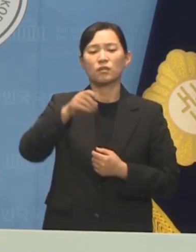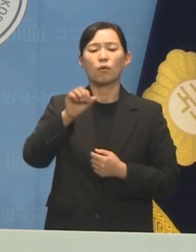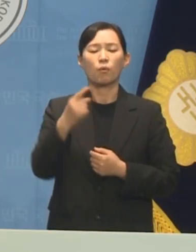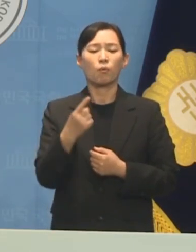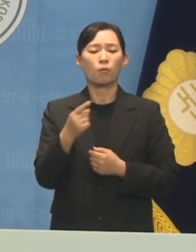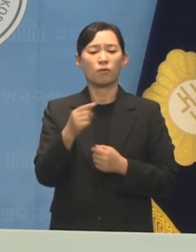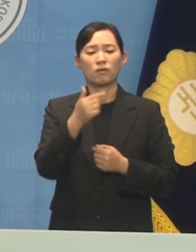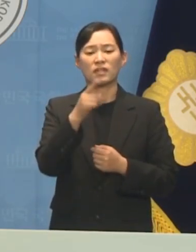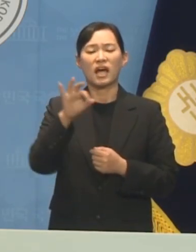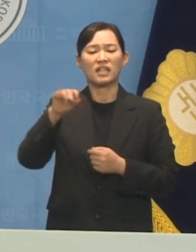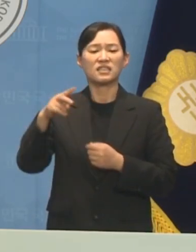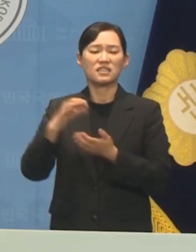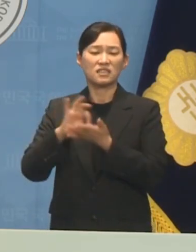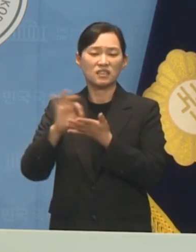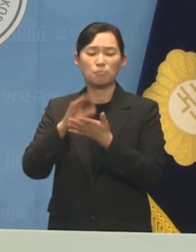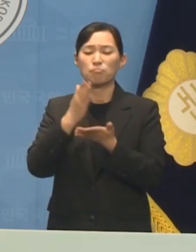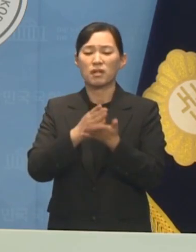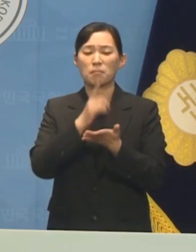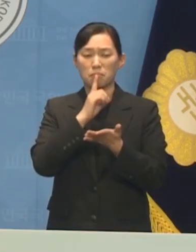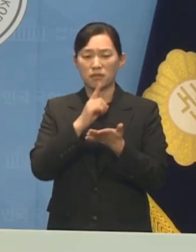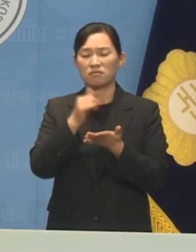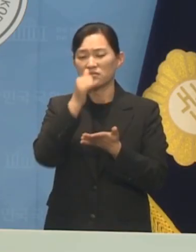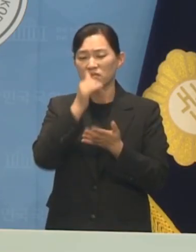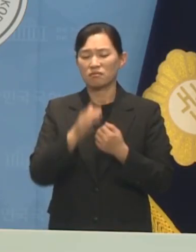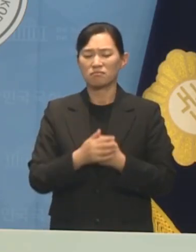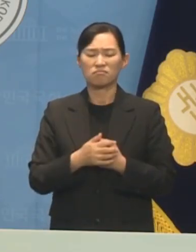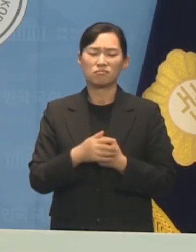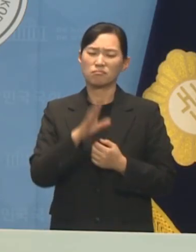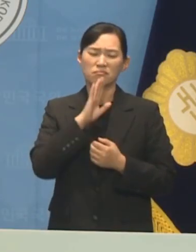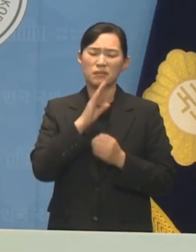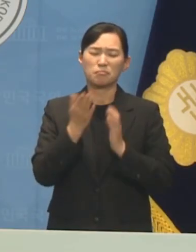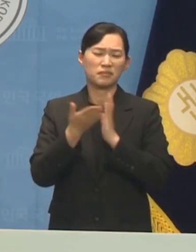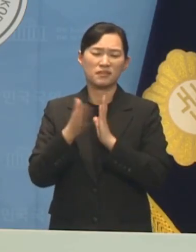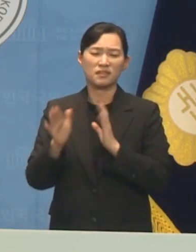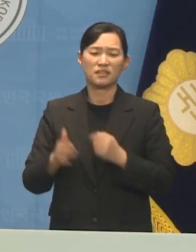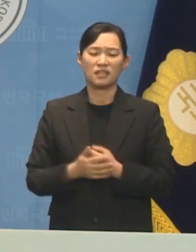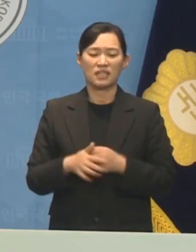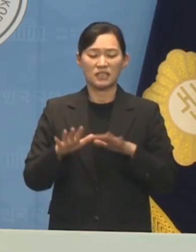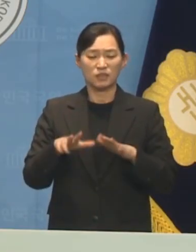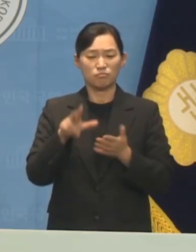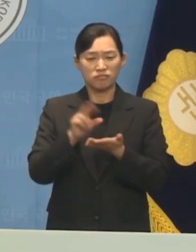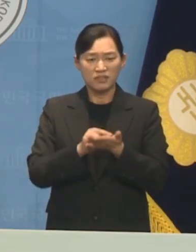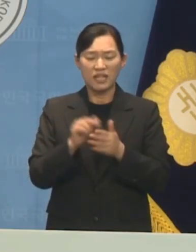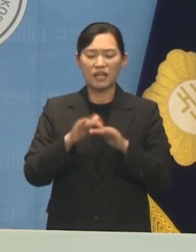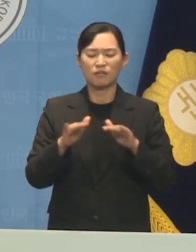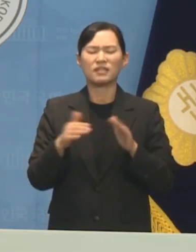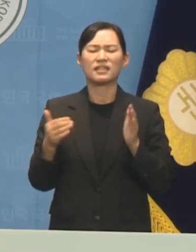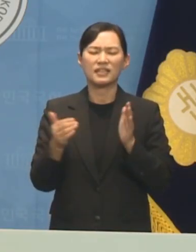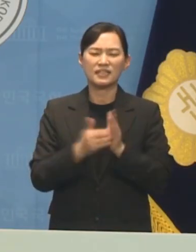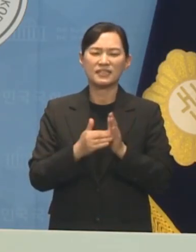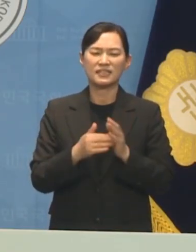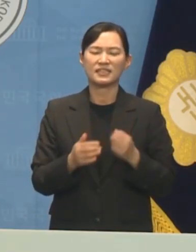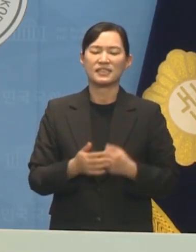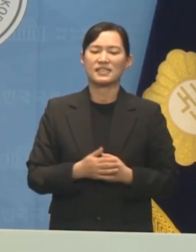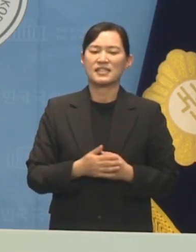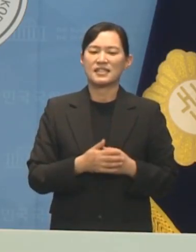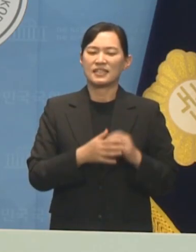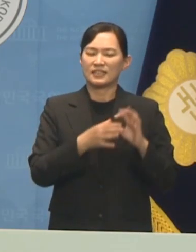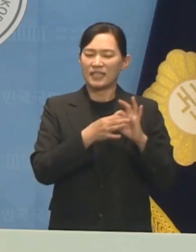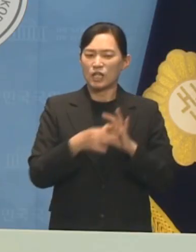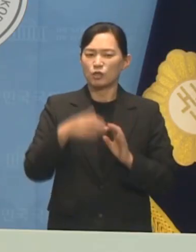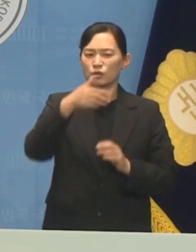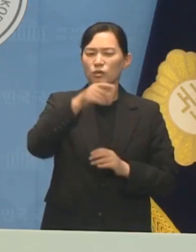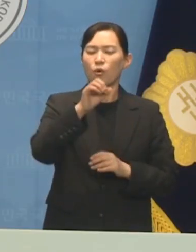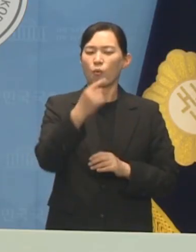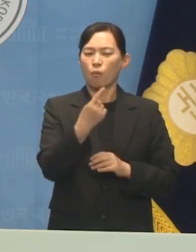말도 했습니다. 택도 없는 소리입니다. 우리는 현재 문제가 풀릴 때까지 1000번이고 10,000번이고 청원아이스가